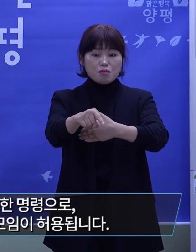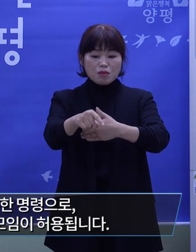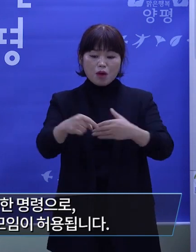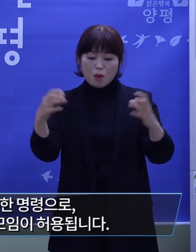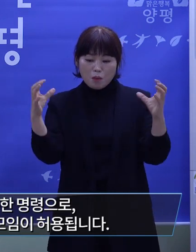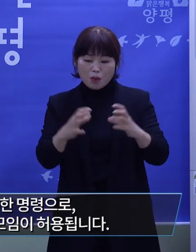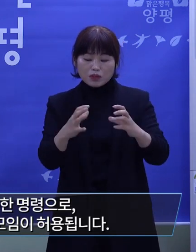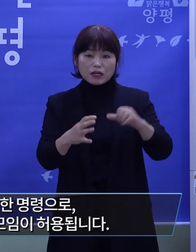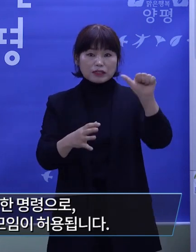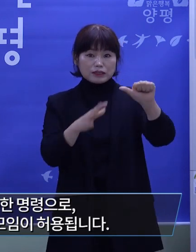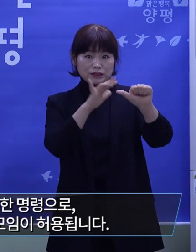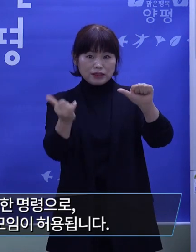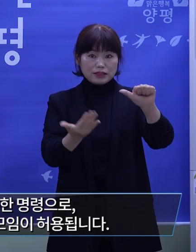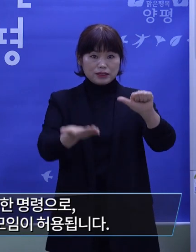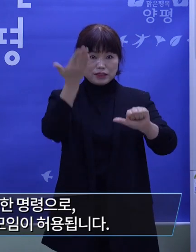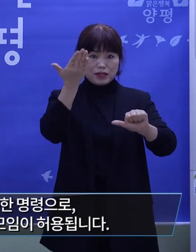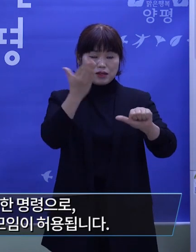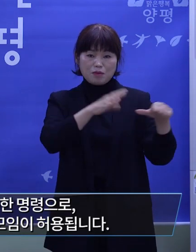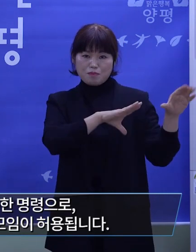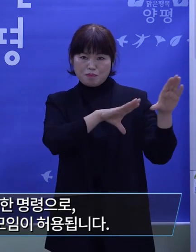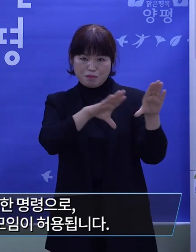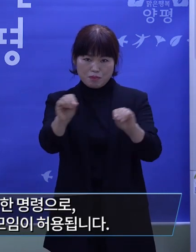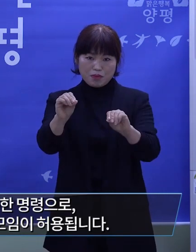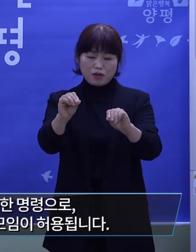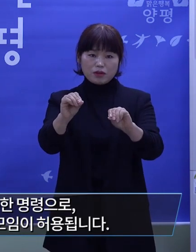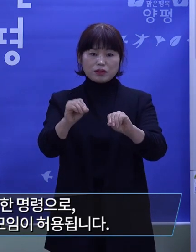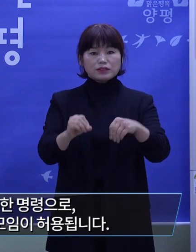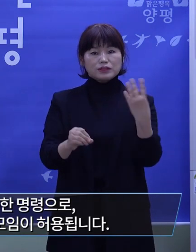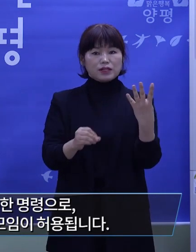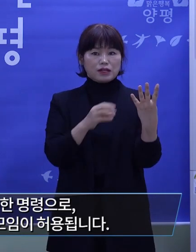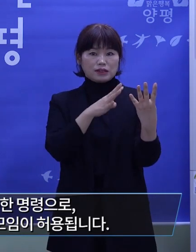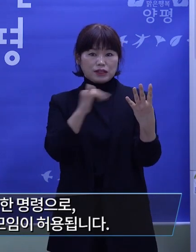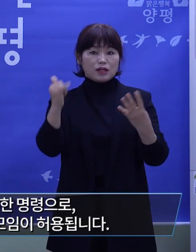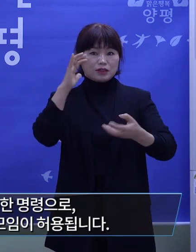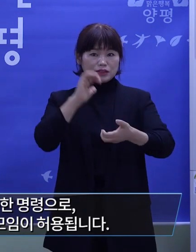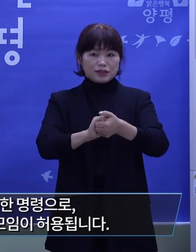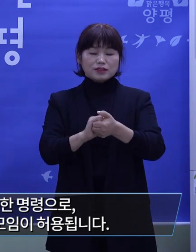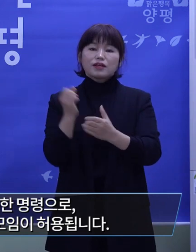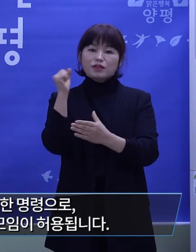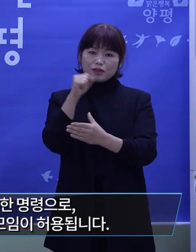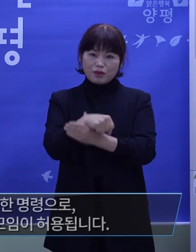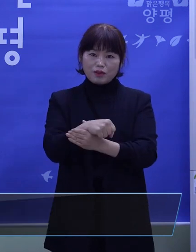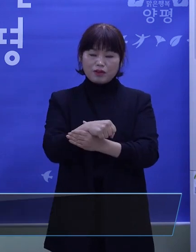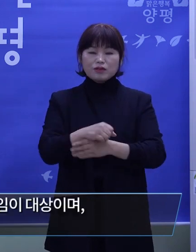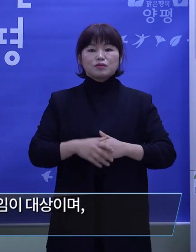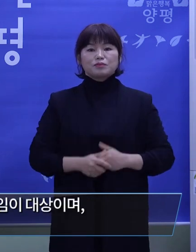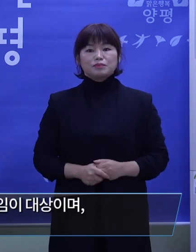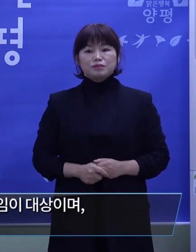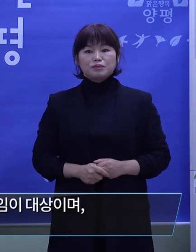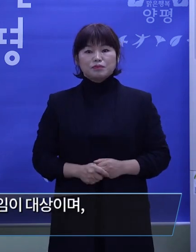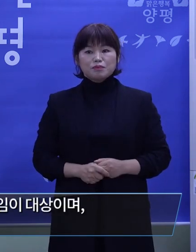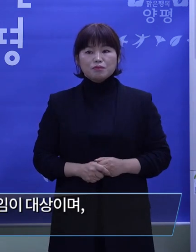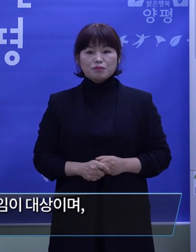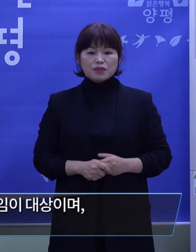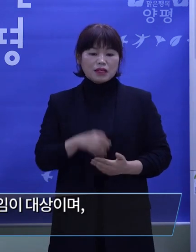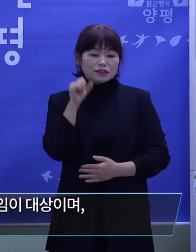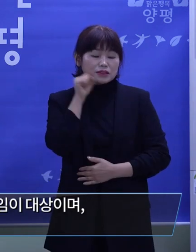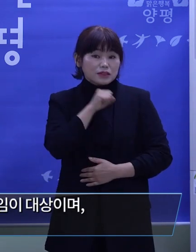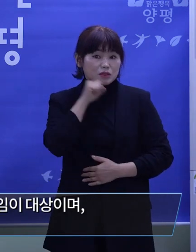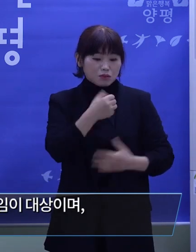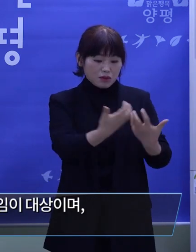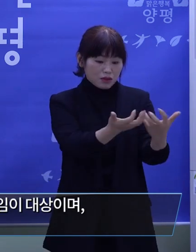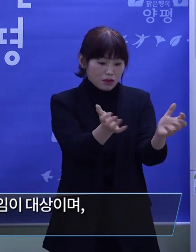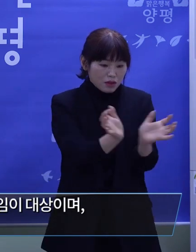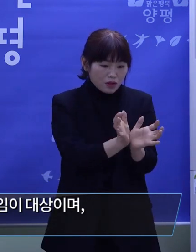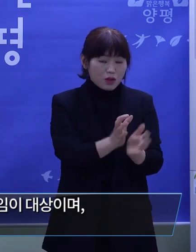모임이 금지되며 4인까지만 모임이 허용됩니다. 동호회,